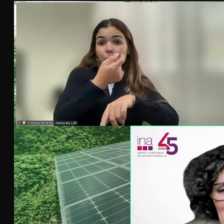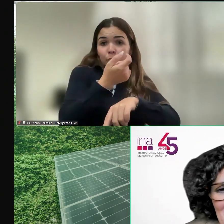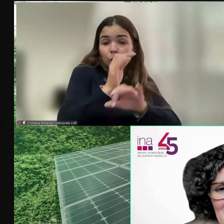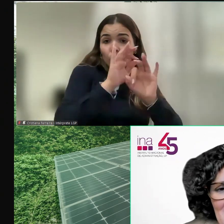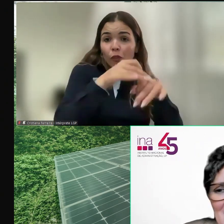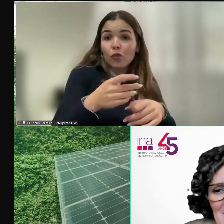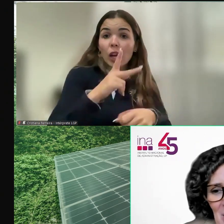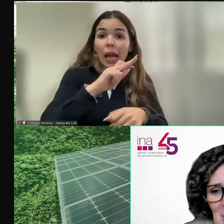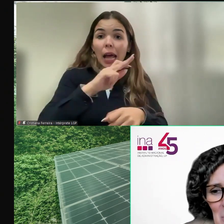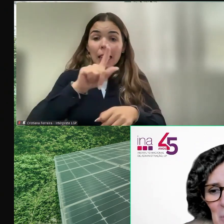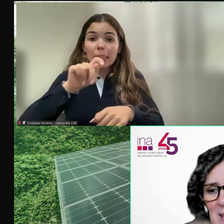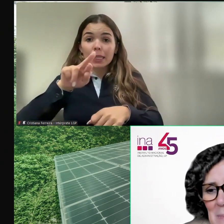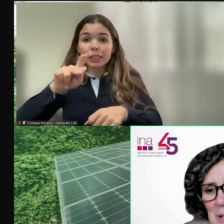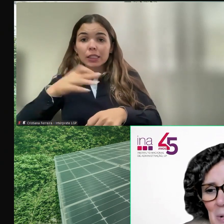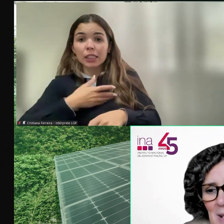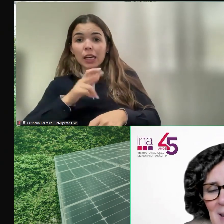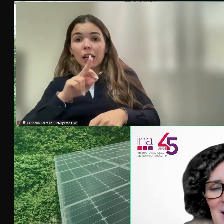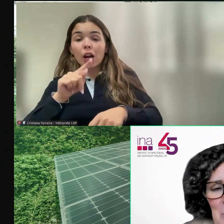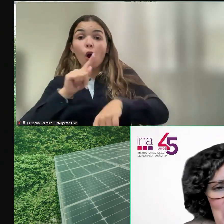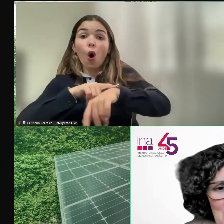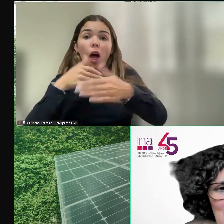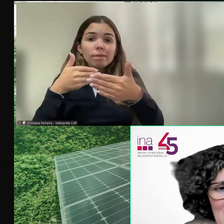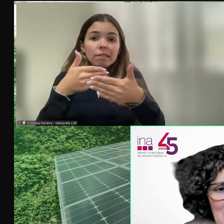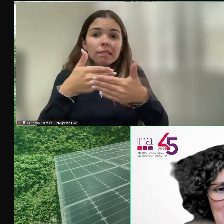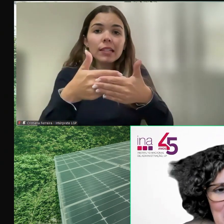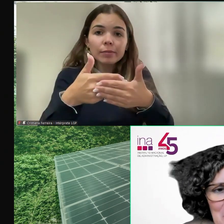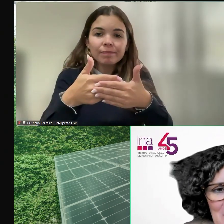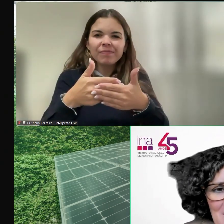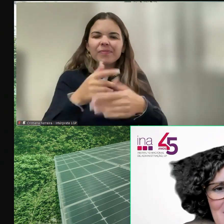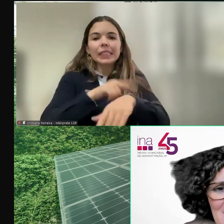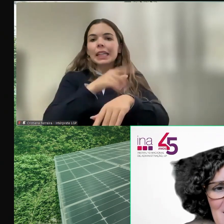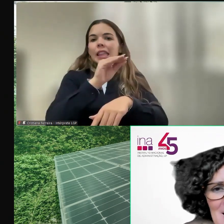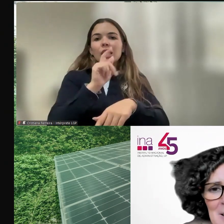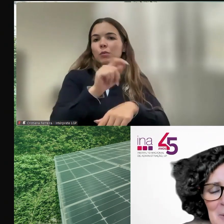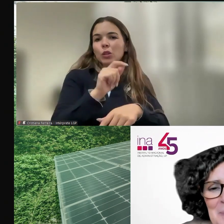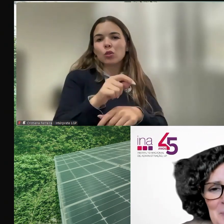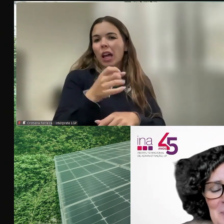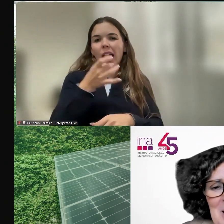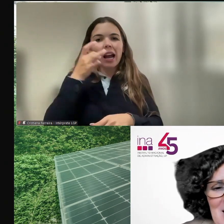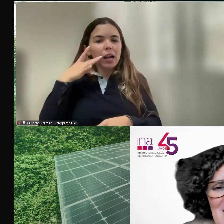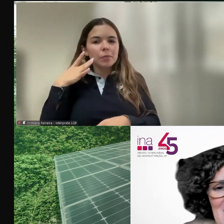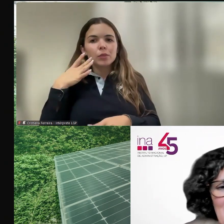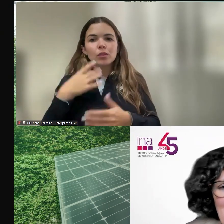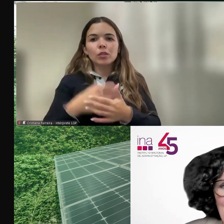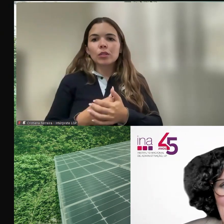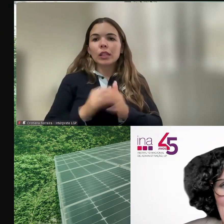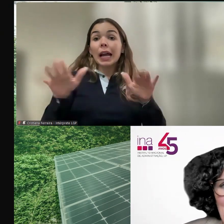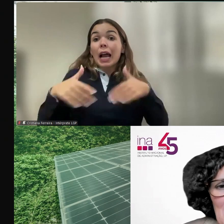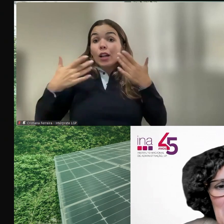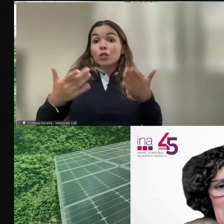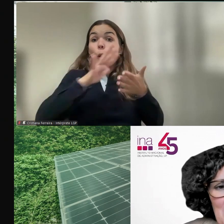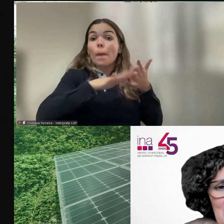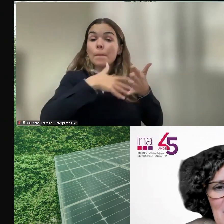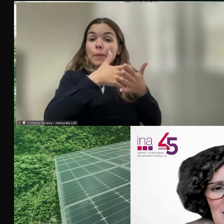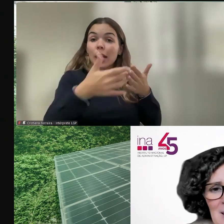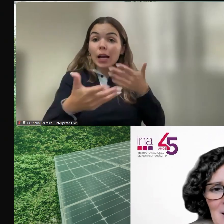o Alexandre e já estamos muito em cima da hora. É Temos que 10 minutos não é nada, de facto, não é? Muito rápido, plano de ação para